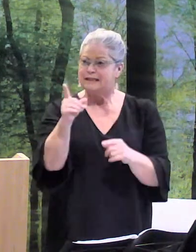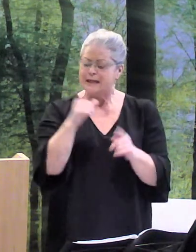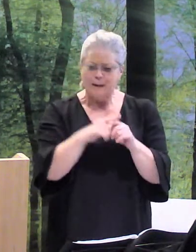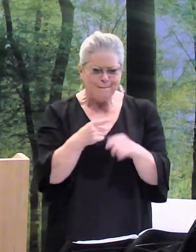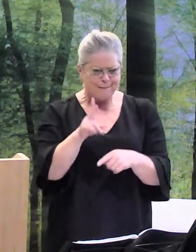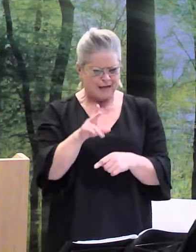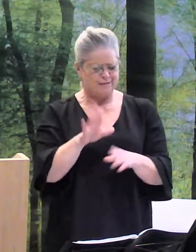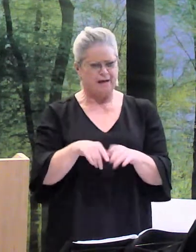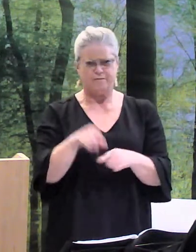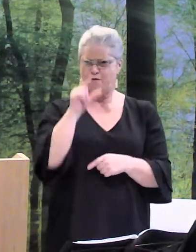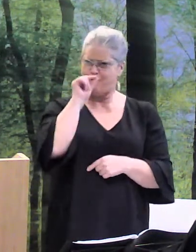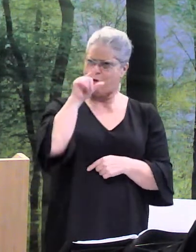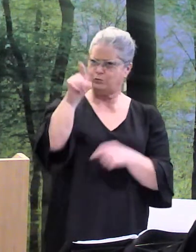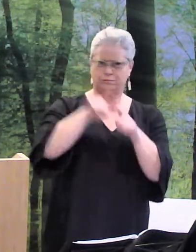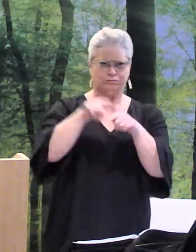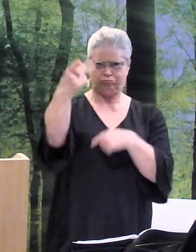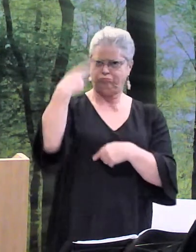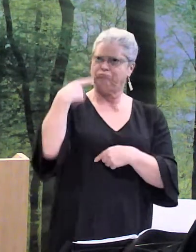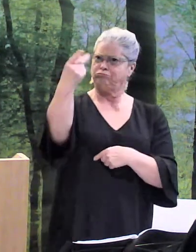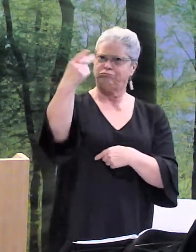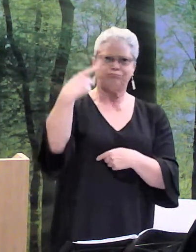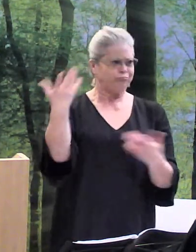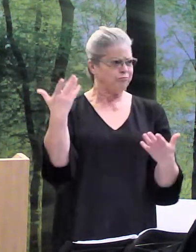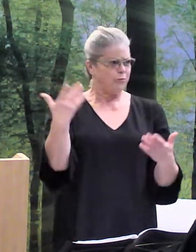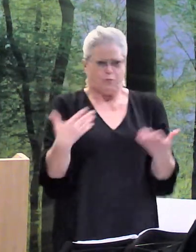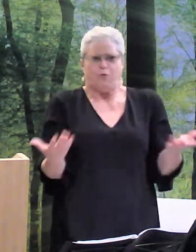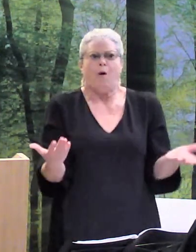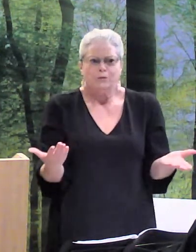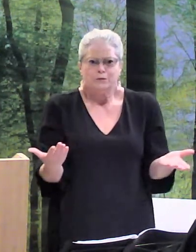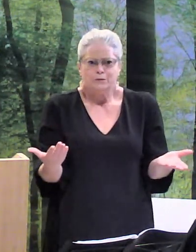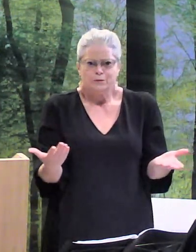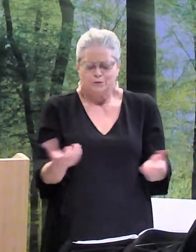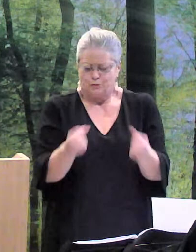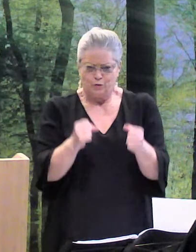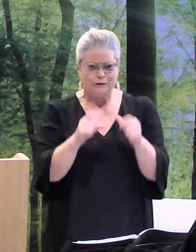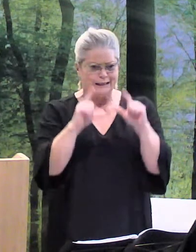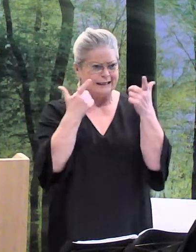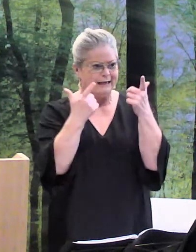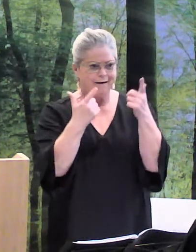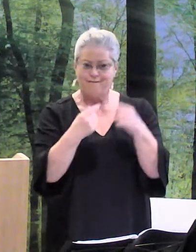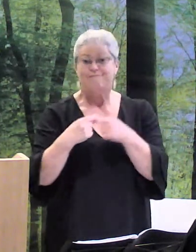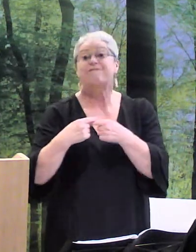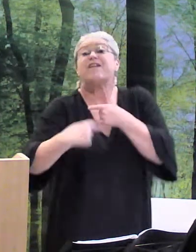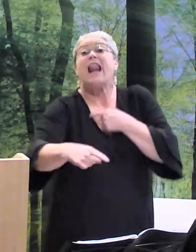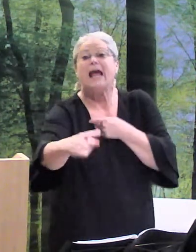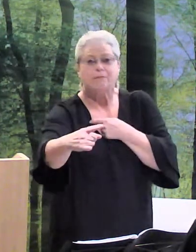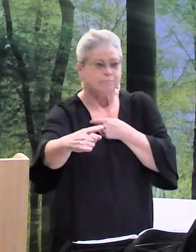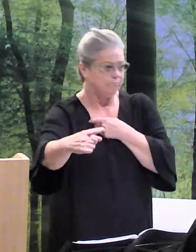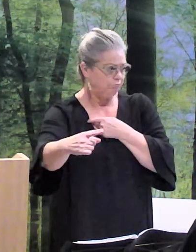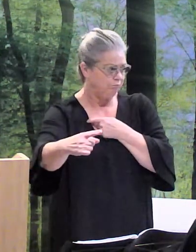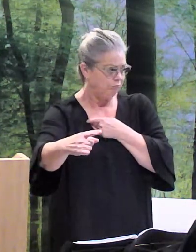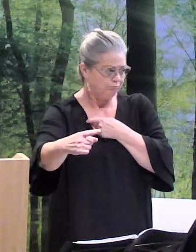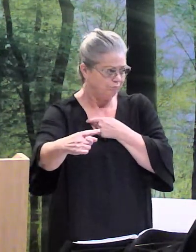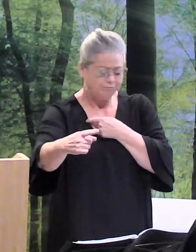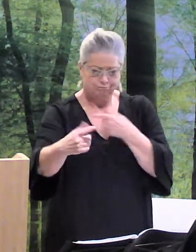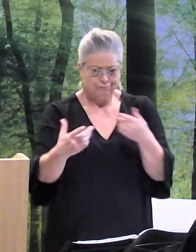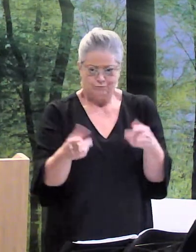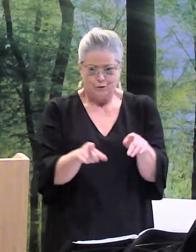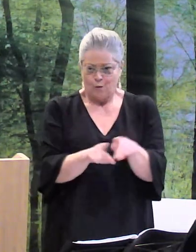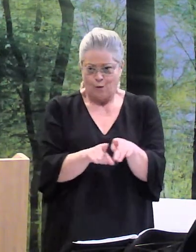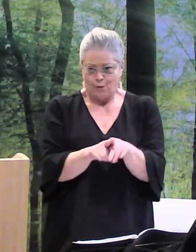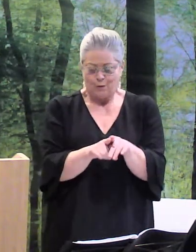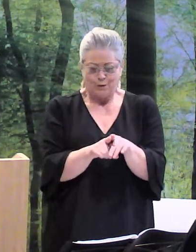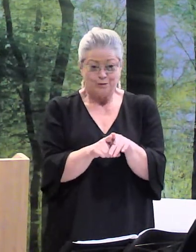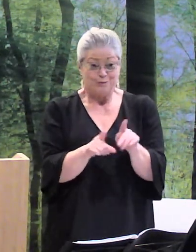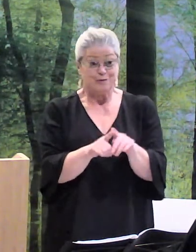niet meer dan wat vogels? Trouwens, gij kunt uw leven niet verlengen. Ook